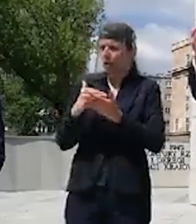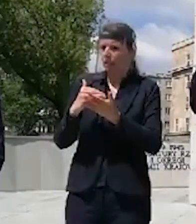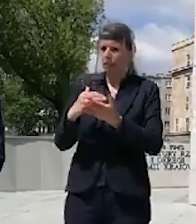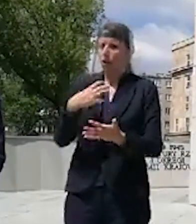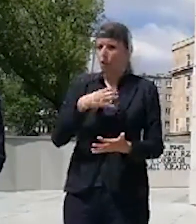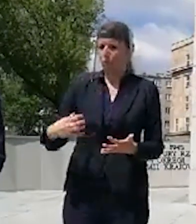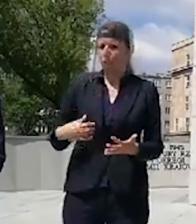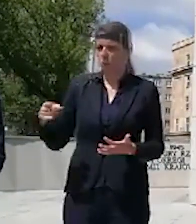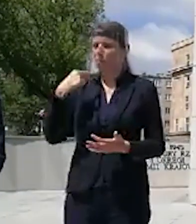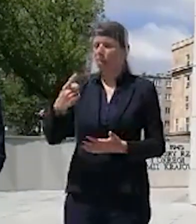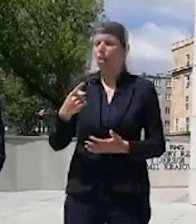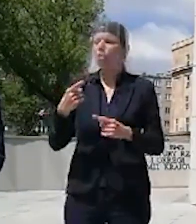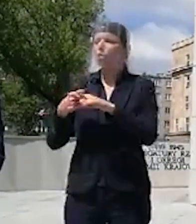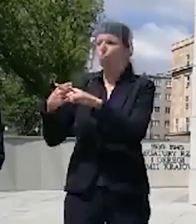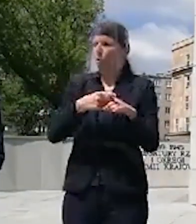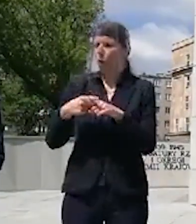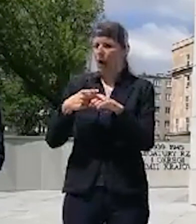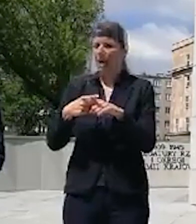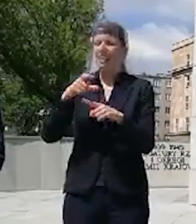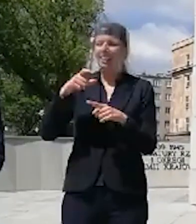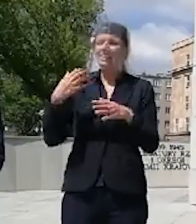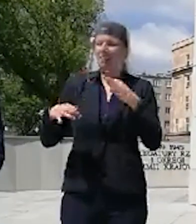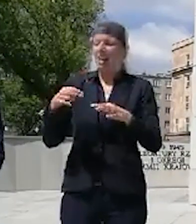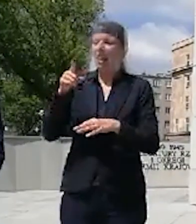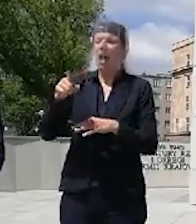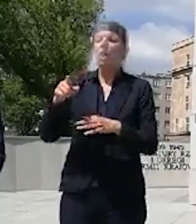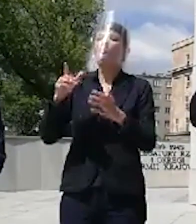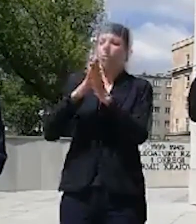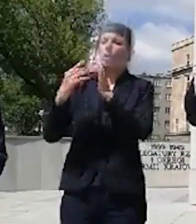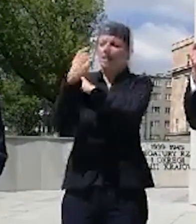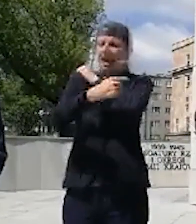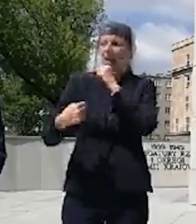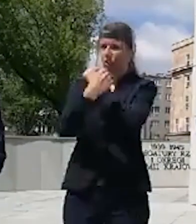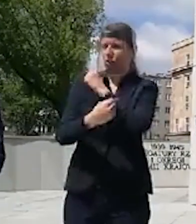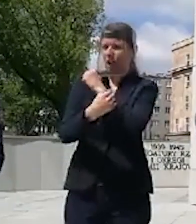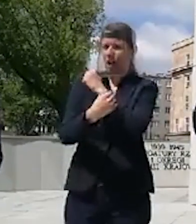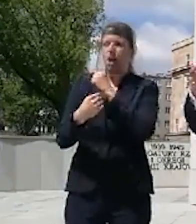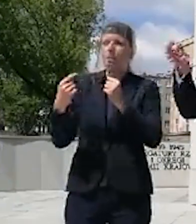cywilna złożyła prośbę o pomoc finansową z tarczy, dostała